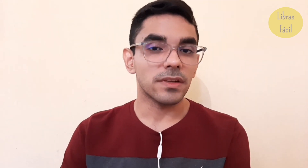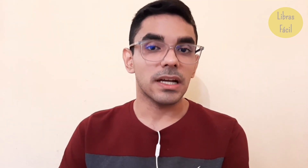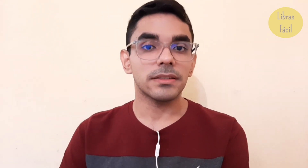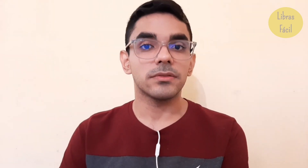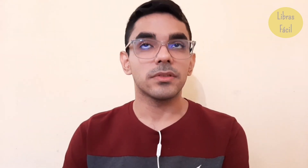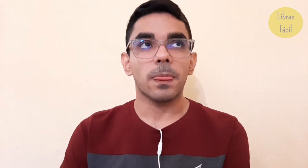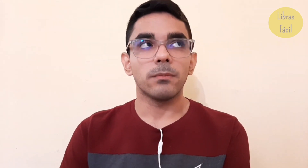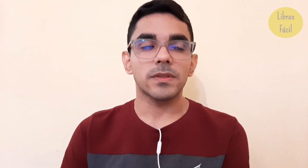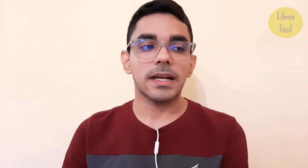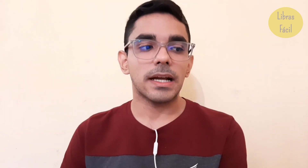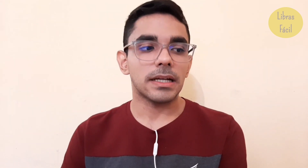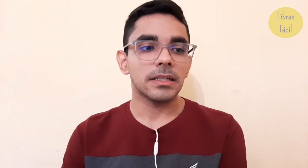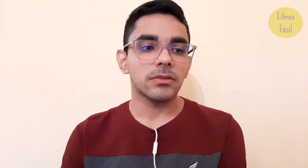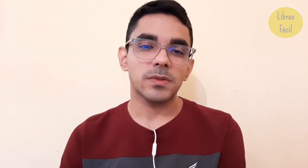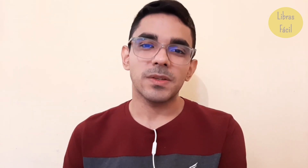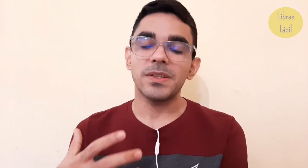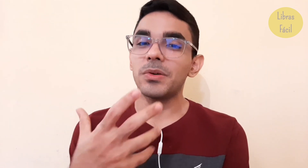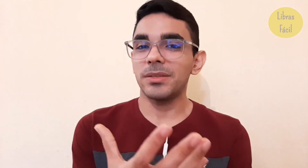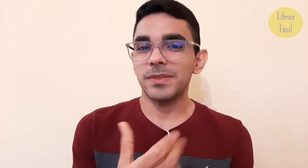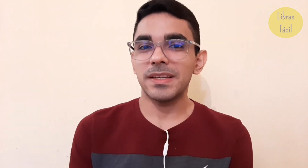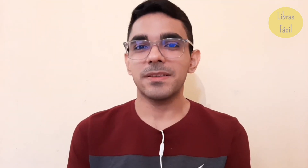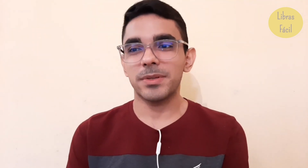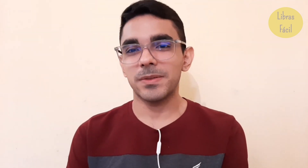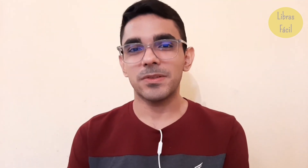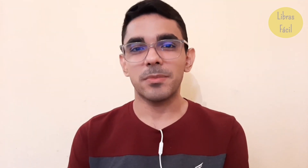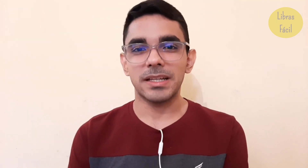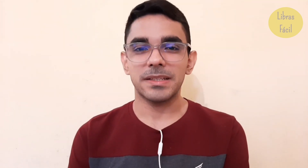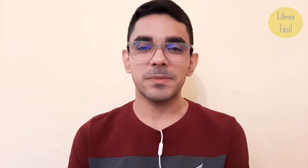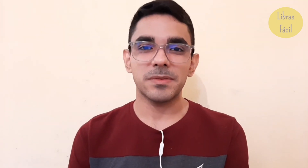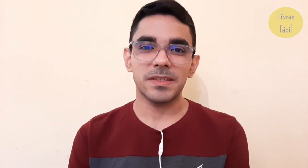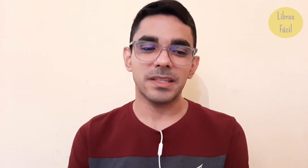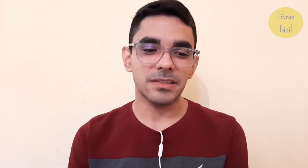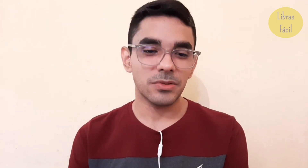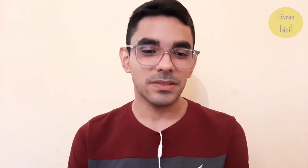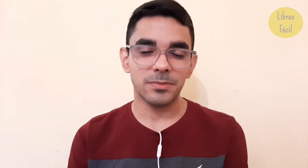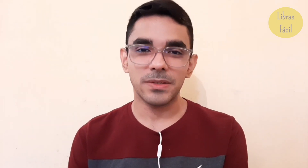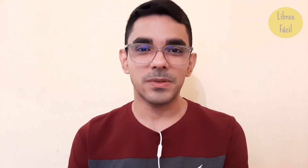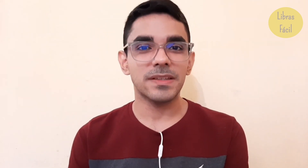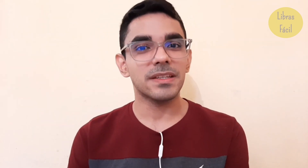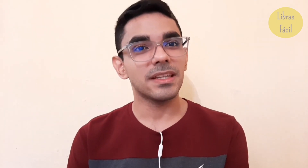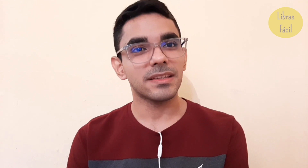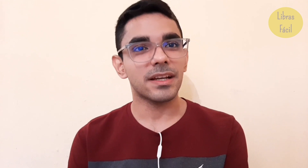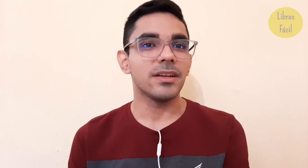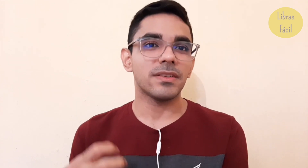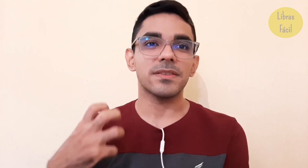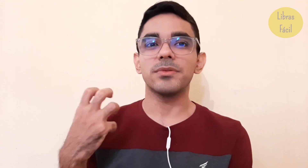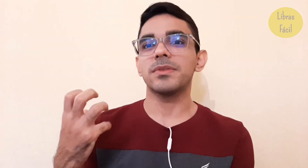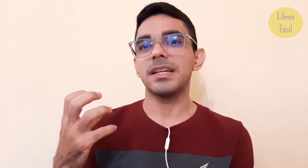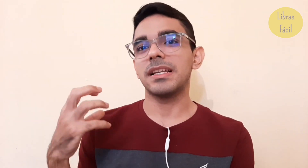significado, buscar os sinônimos dessas expressões idiomáticas, mesmo que se tratem de outras expressões, e tentar fazer o uso dela